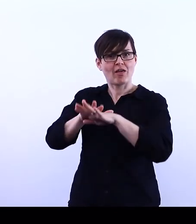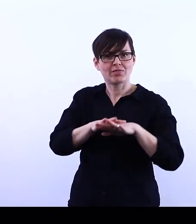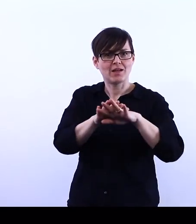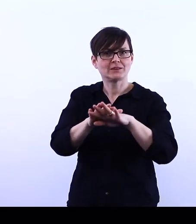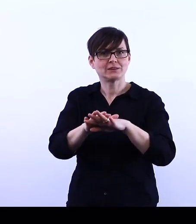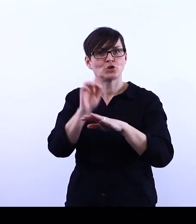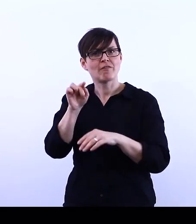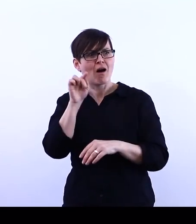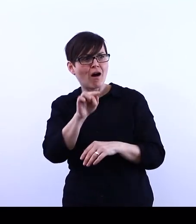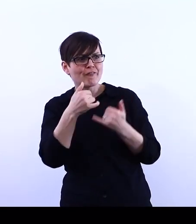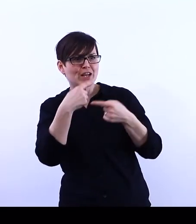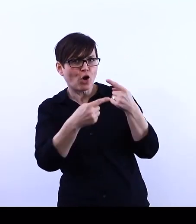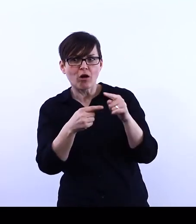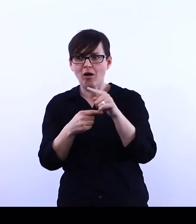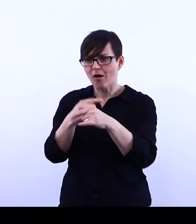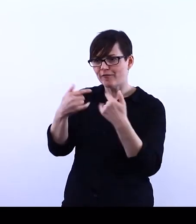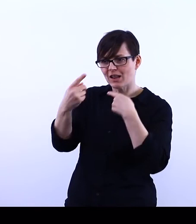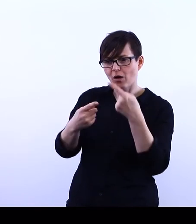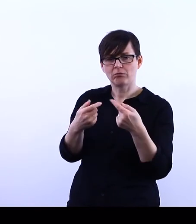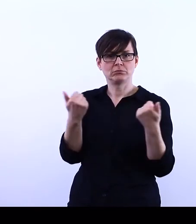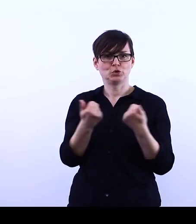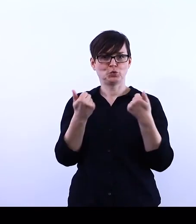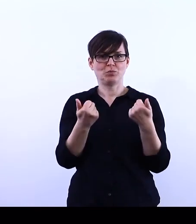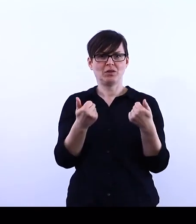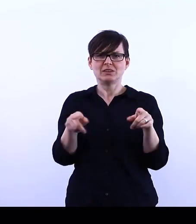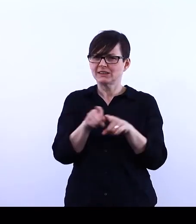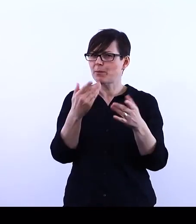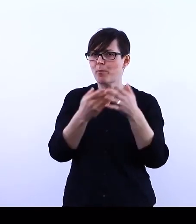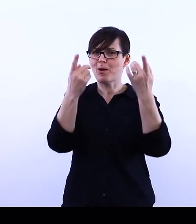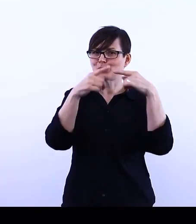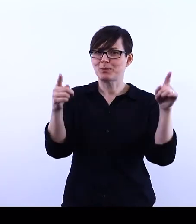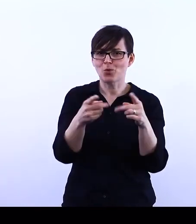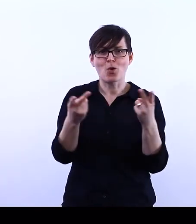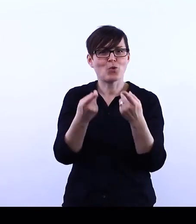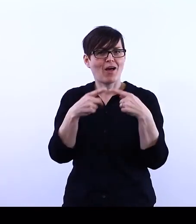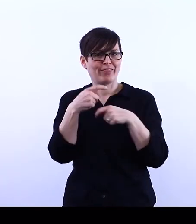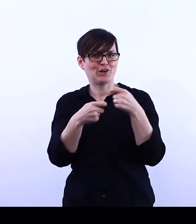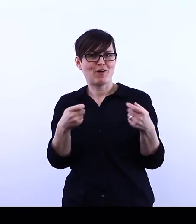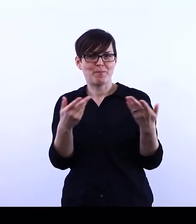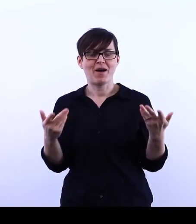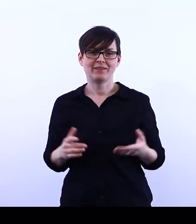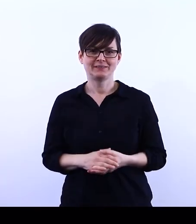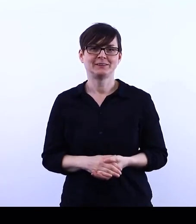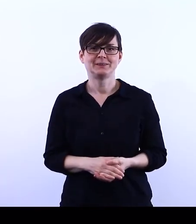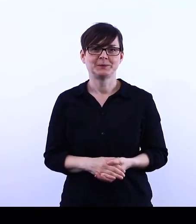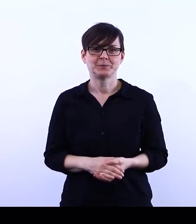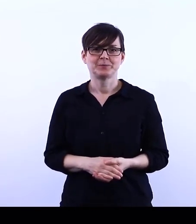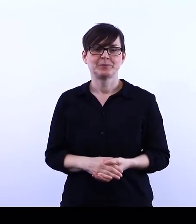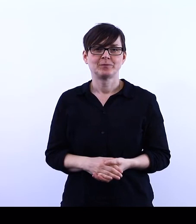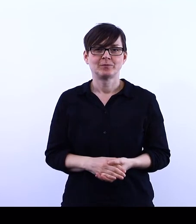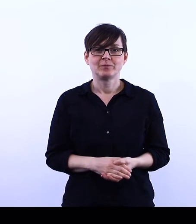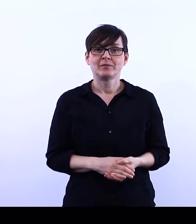was da passiert. Genauso wie das eben Chöre oder alle anderen Verbände tun können. Was du auch sagst, fand ich sehr wichtig,